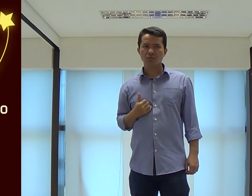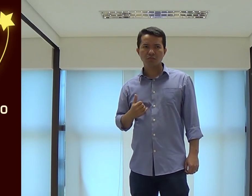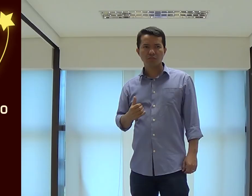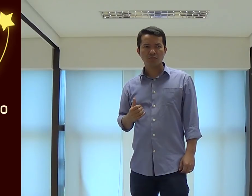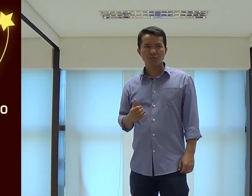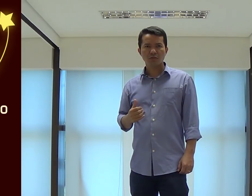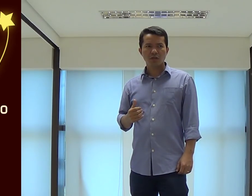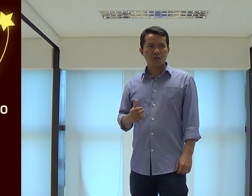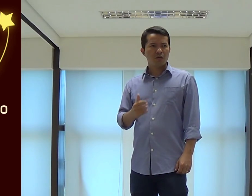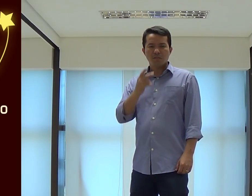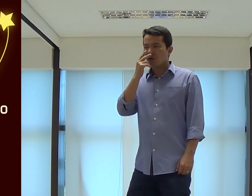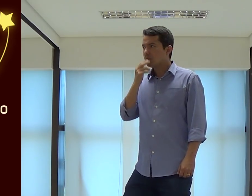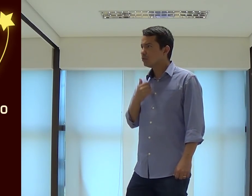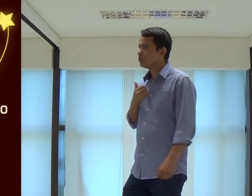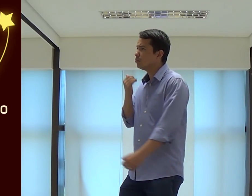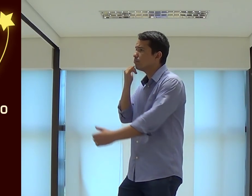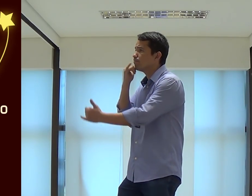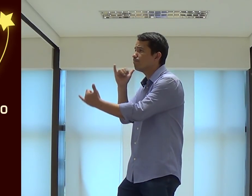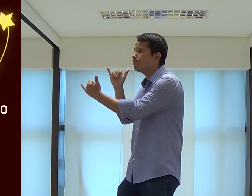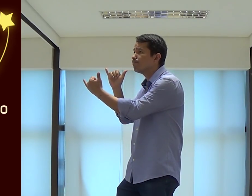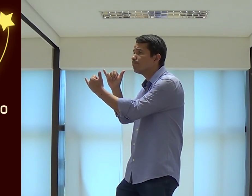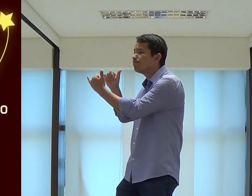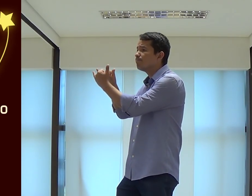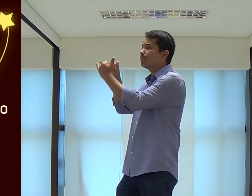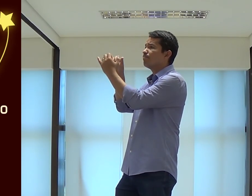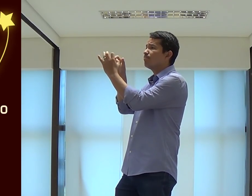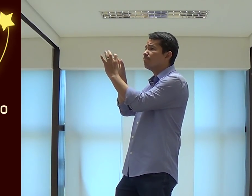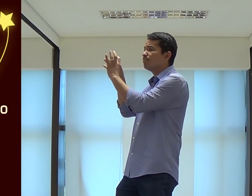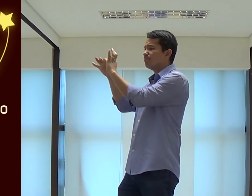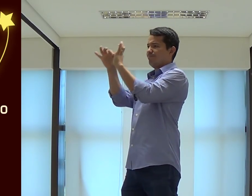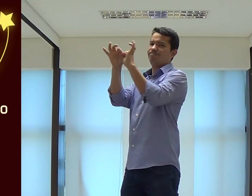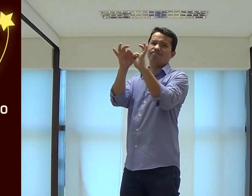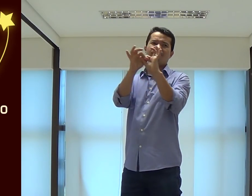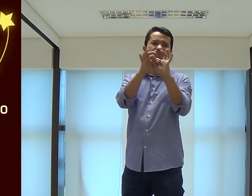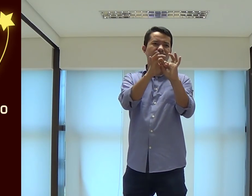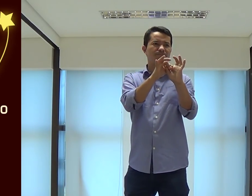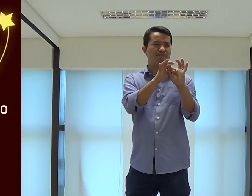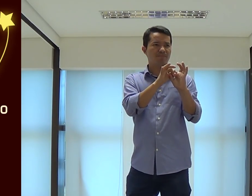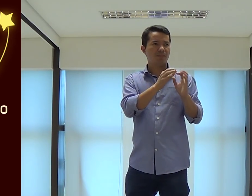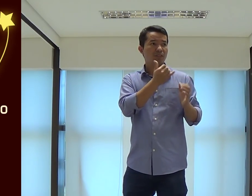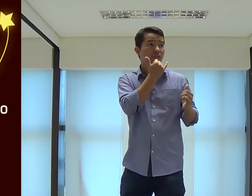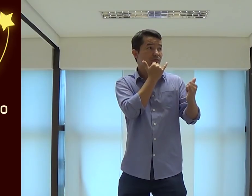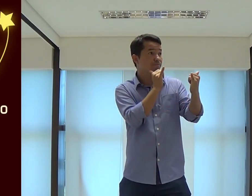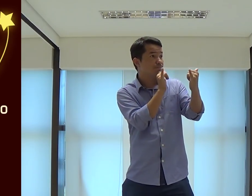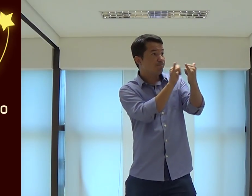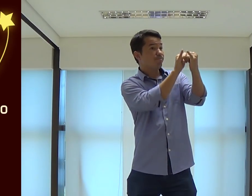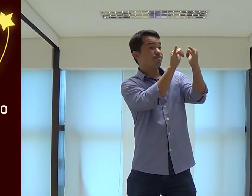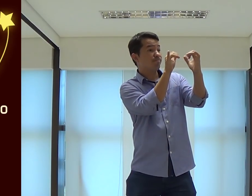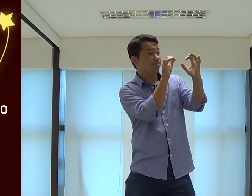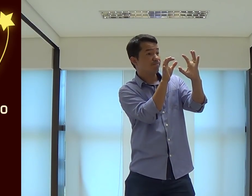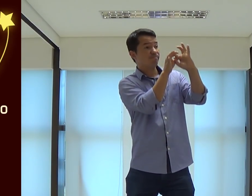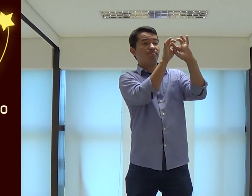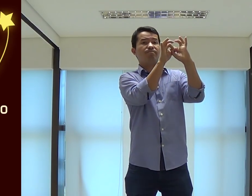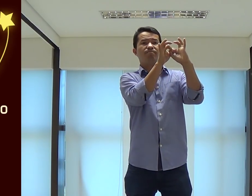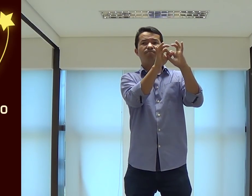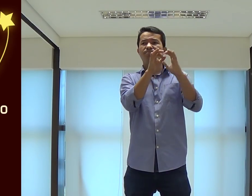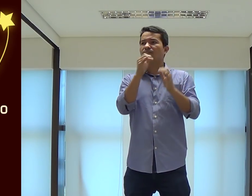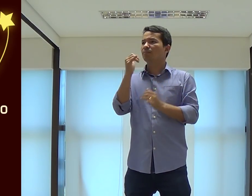Reconciliação. É como se você tivesse ali perdido o perdão, tendo essa união novamente. Então, perdão